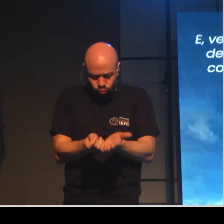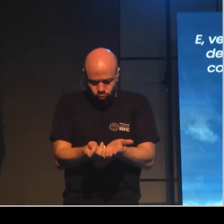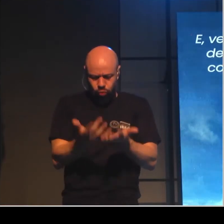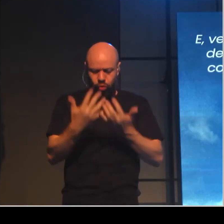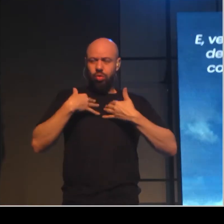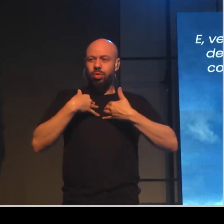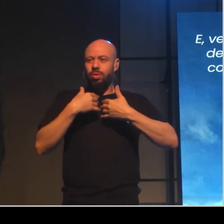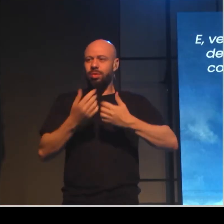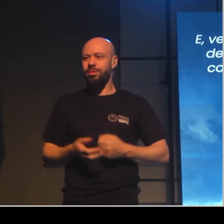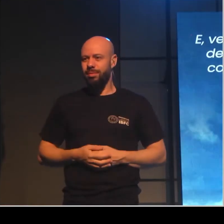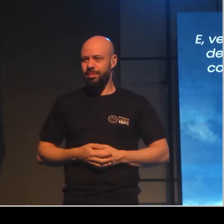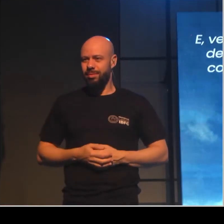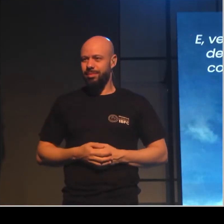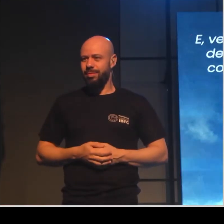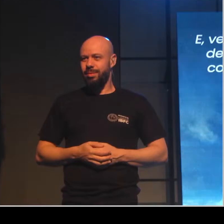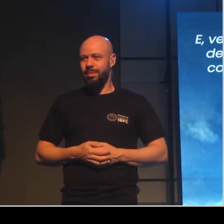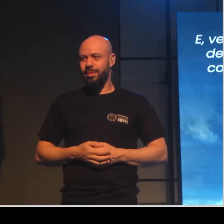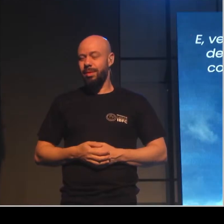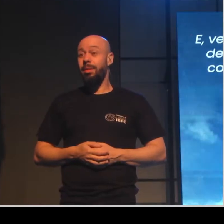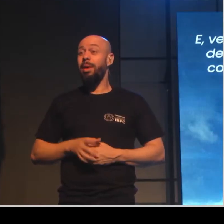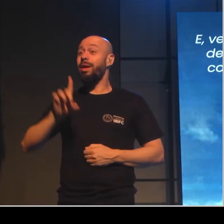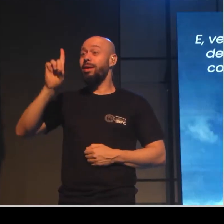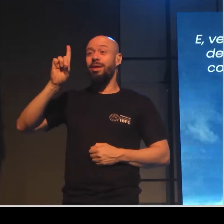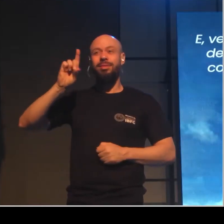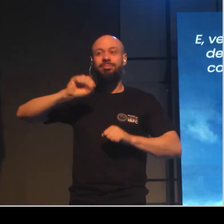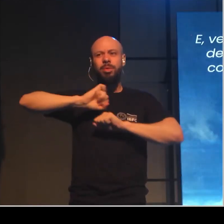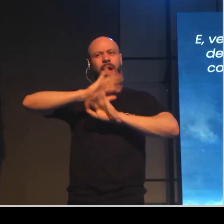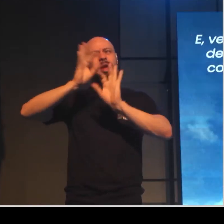Eu acho que para ser mais claro que isso, só o que Deus disse.